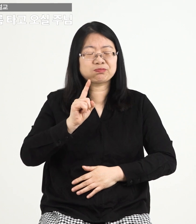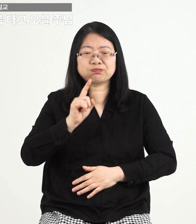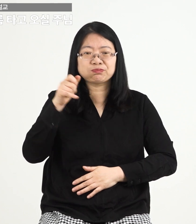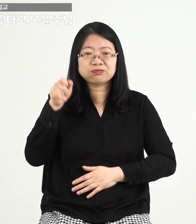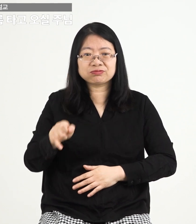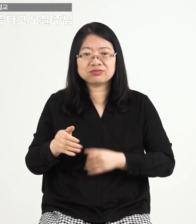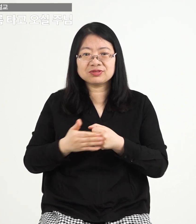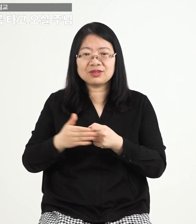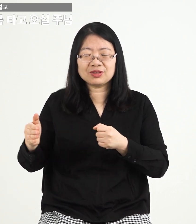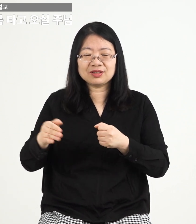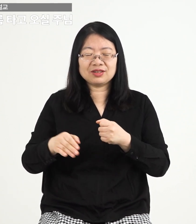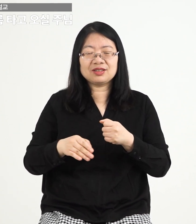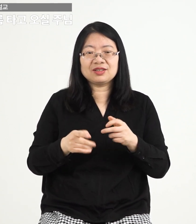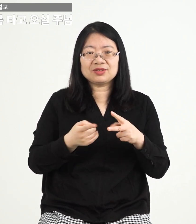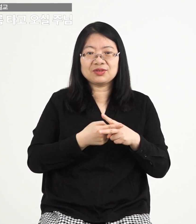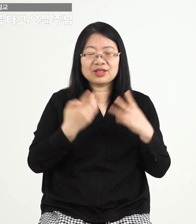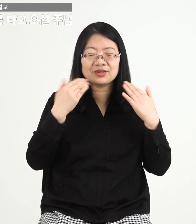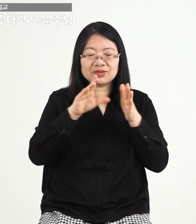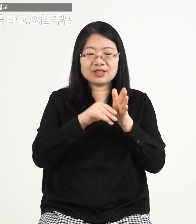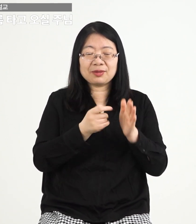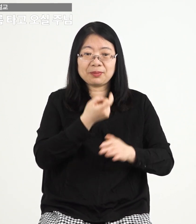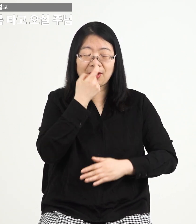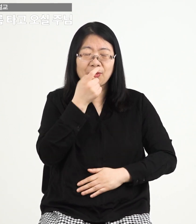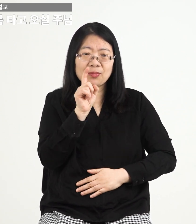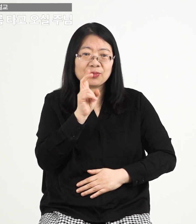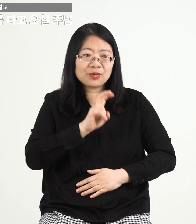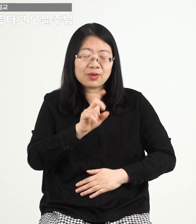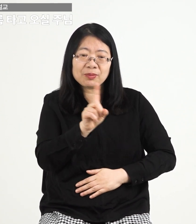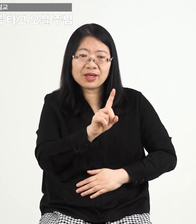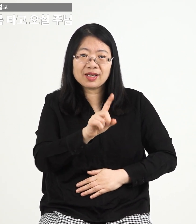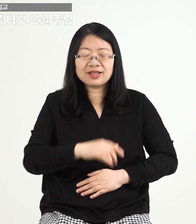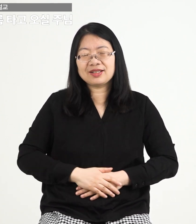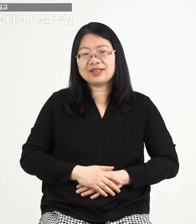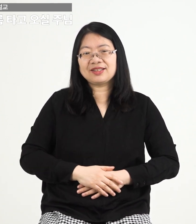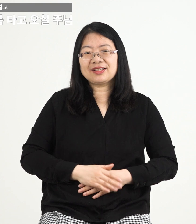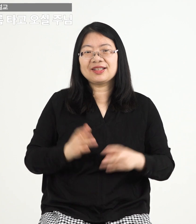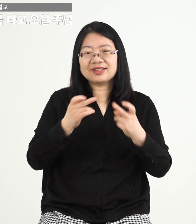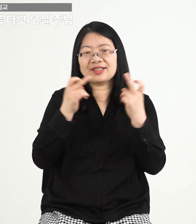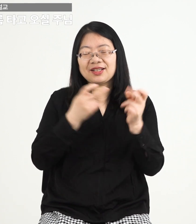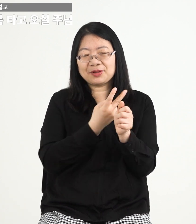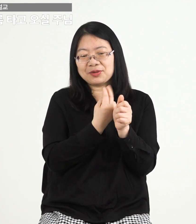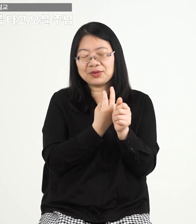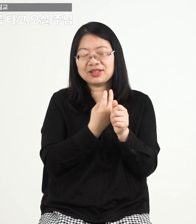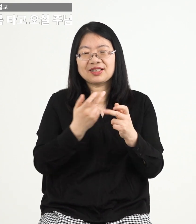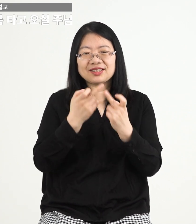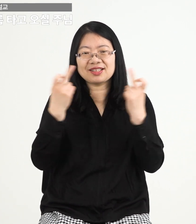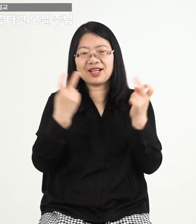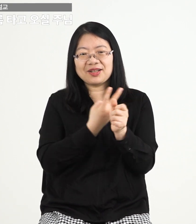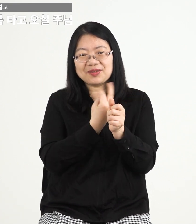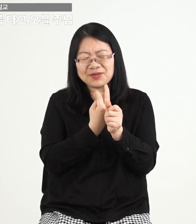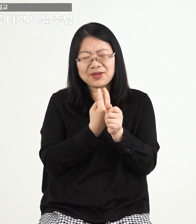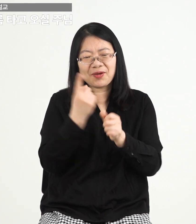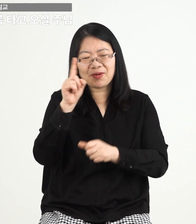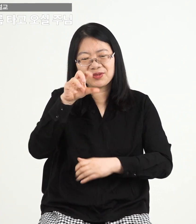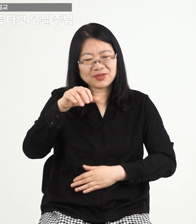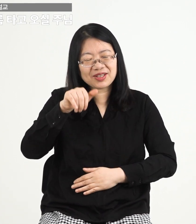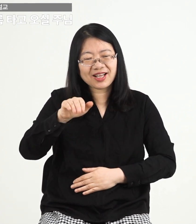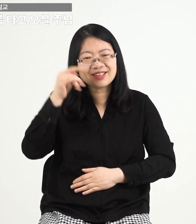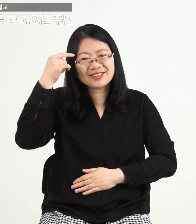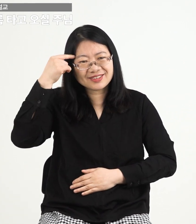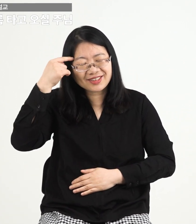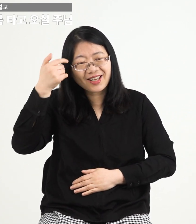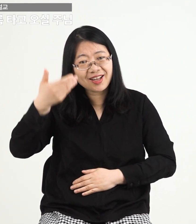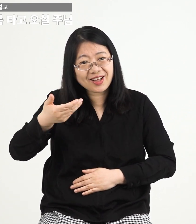그래서 초등학교 때 배운 노래 있죠. 산 토키야 어디로 가느냐.